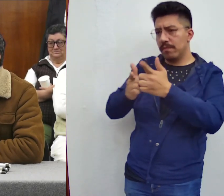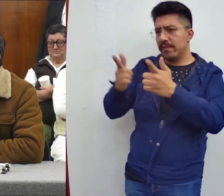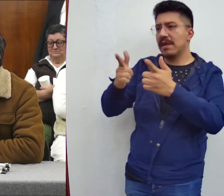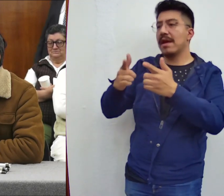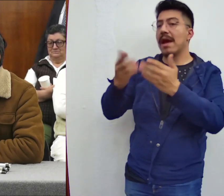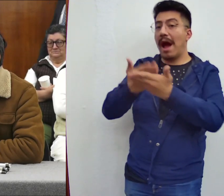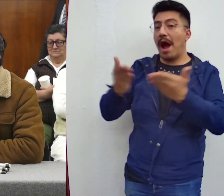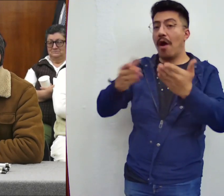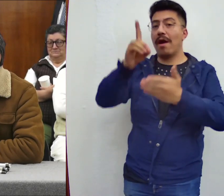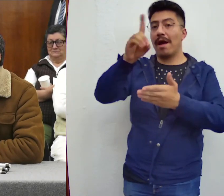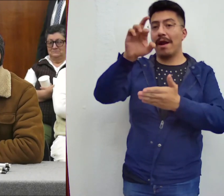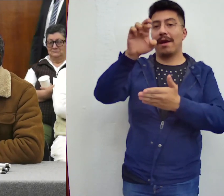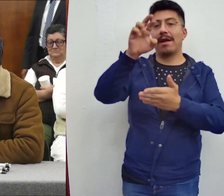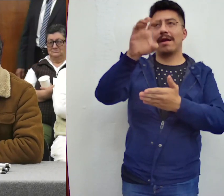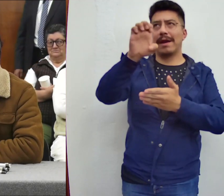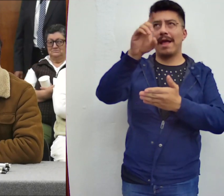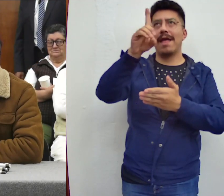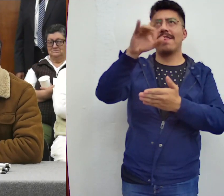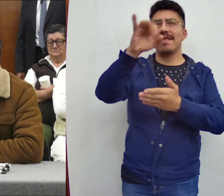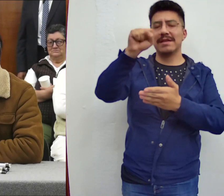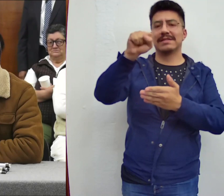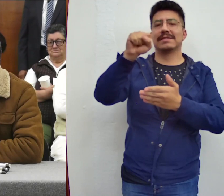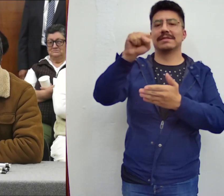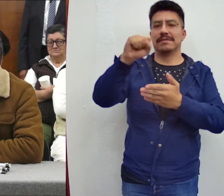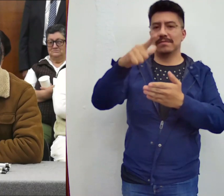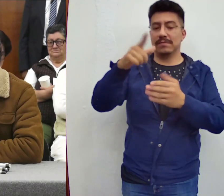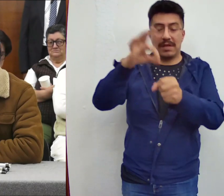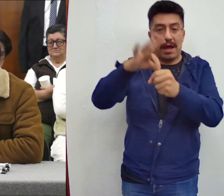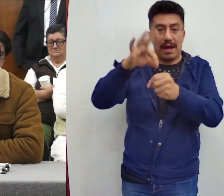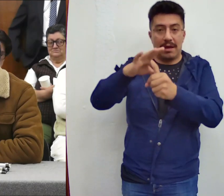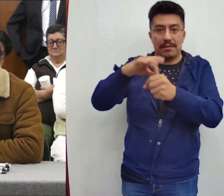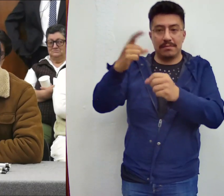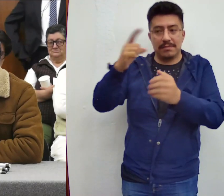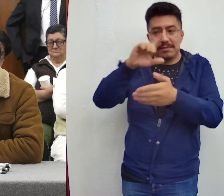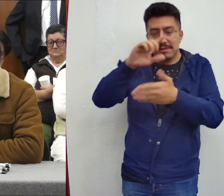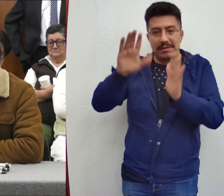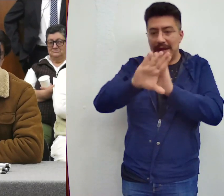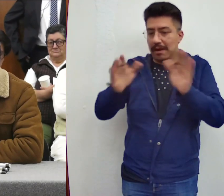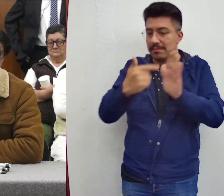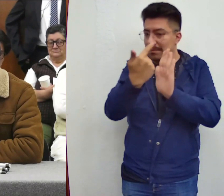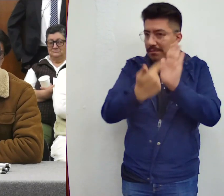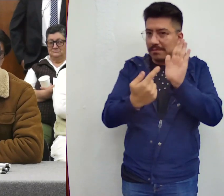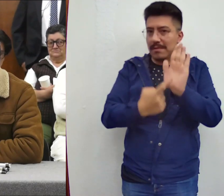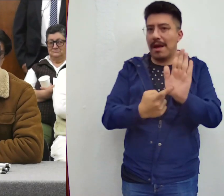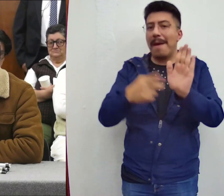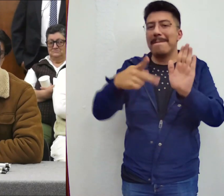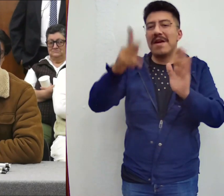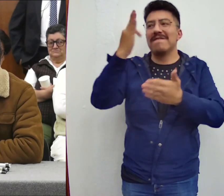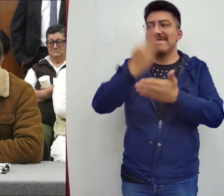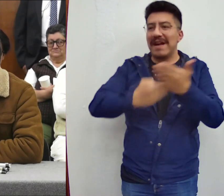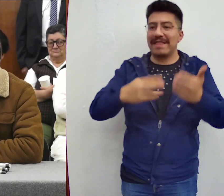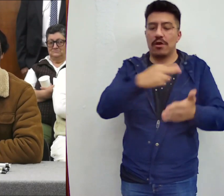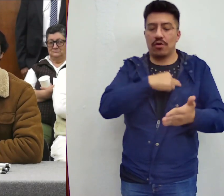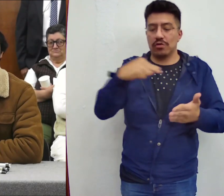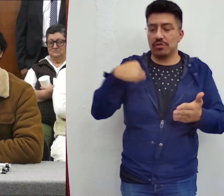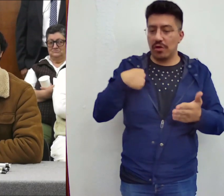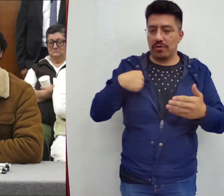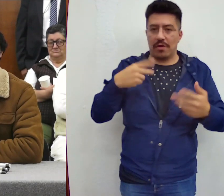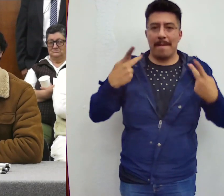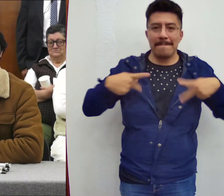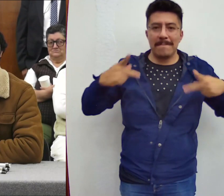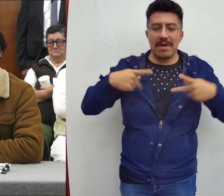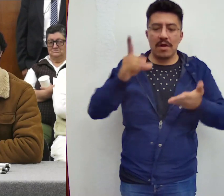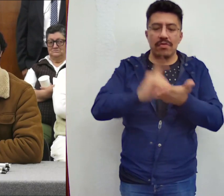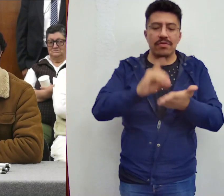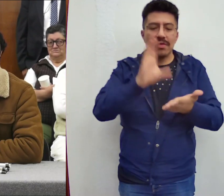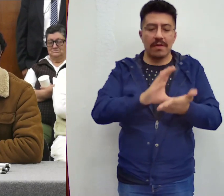de Redis donde hace falta que nosotros como personas con discapacidad tengamos la